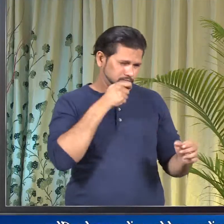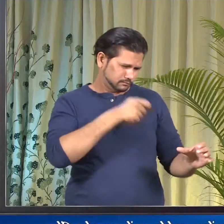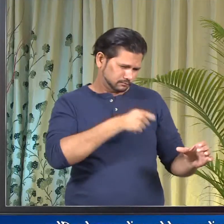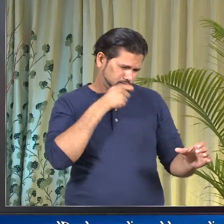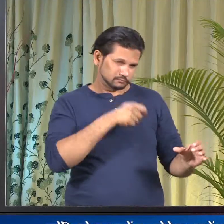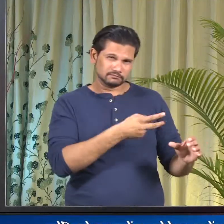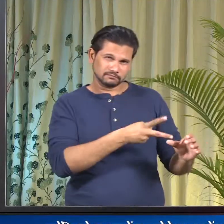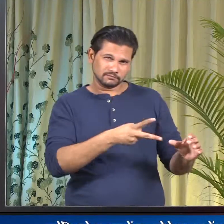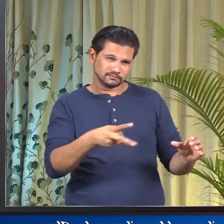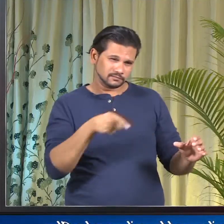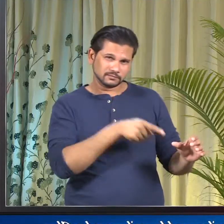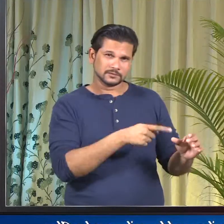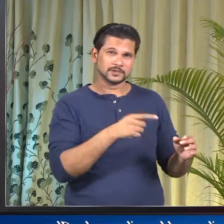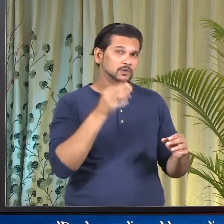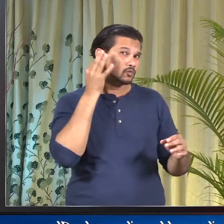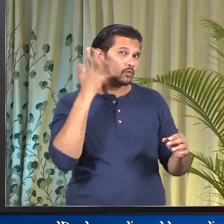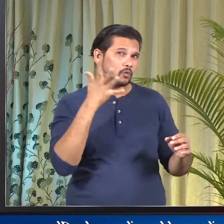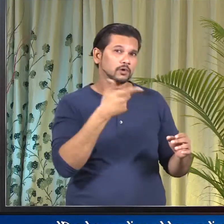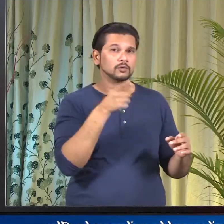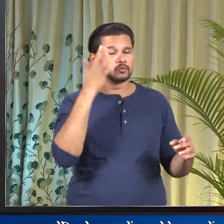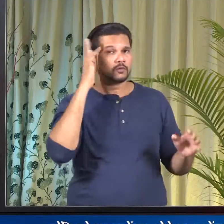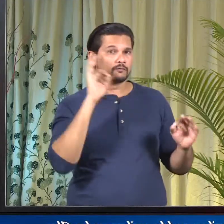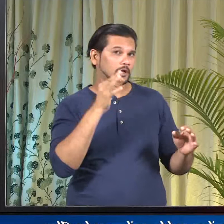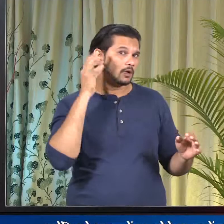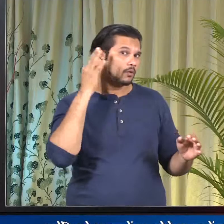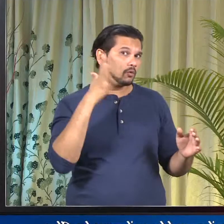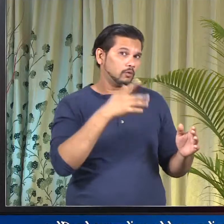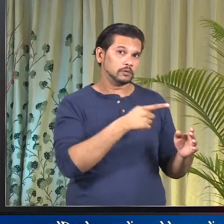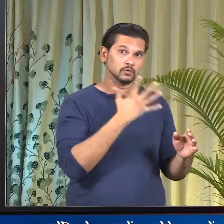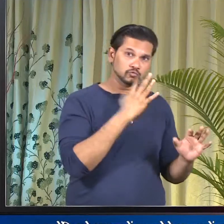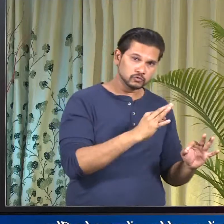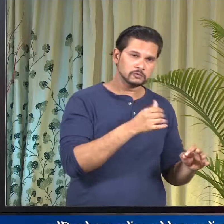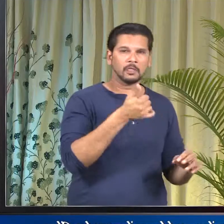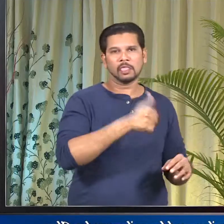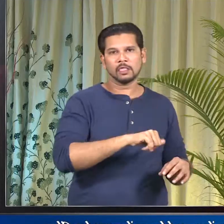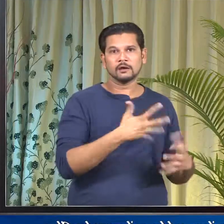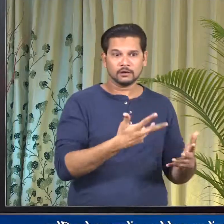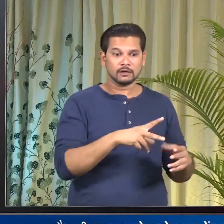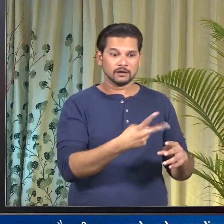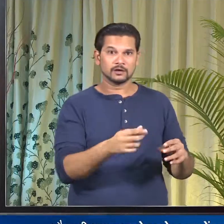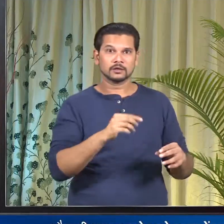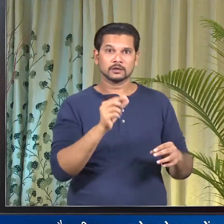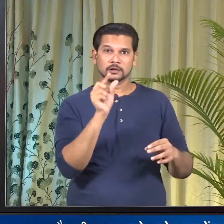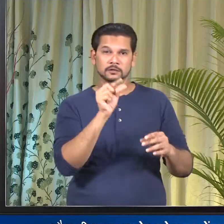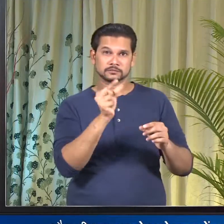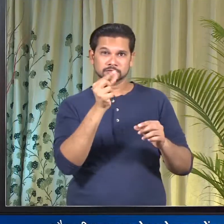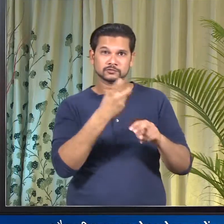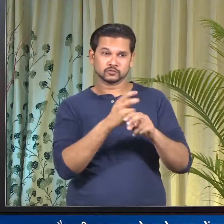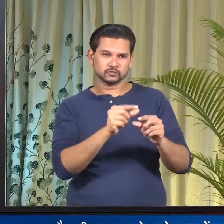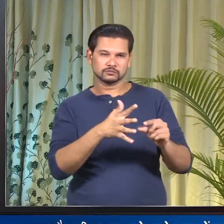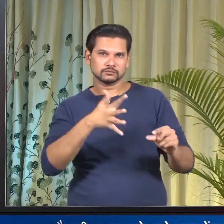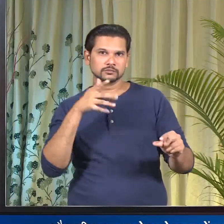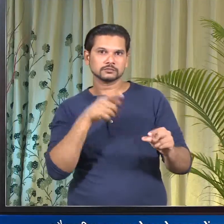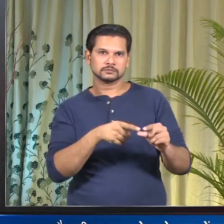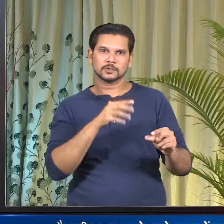खरा सोना है या मिलावट वाला सोना है रतन असली रतन है या नकली रतन है और उसी आधार पर वो